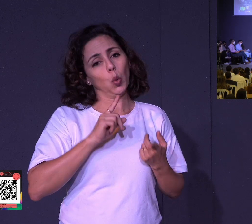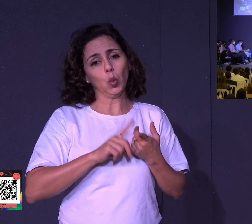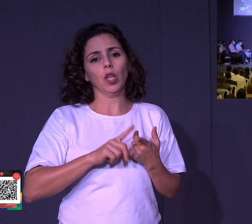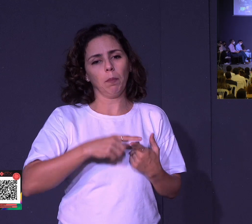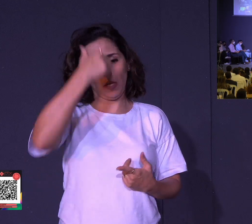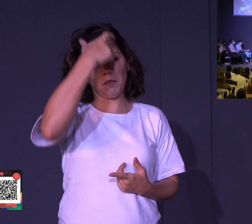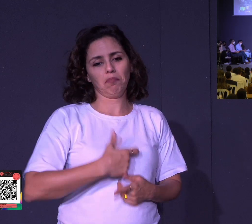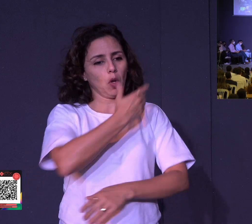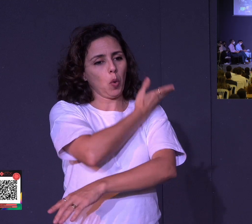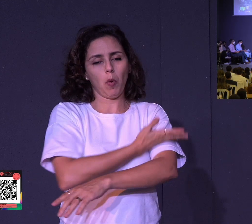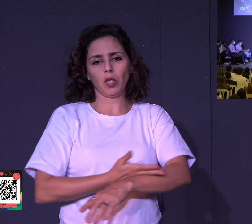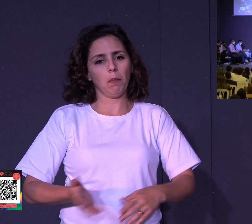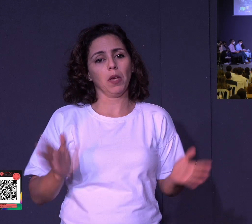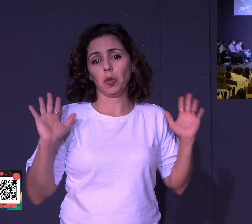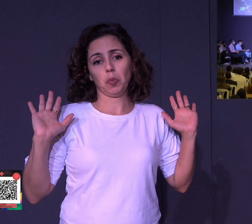conversações têm que ter decoro.